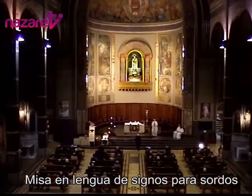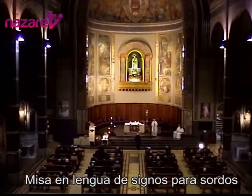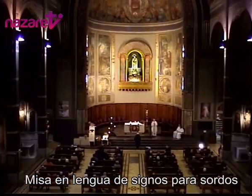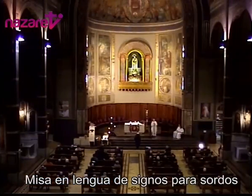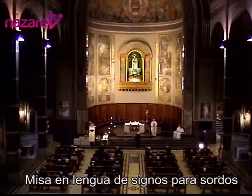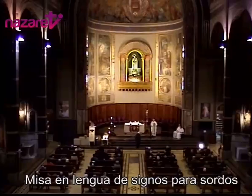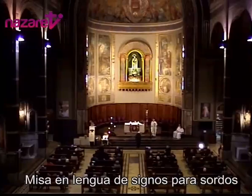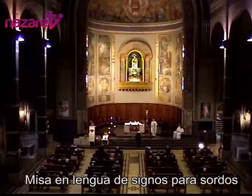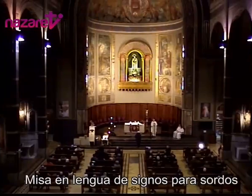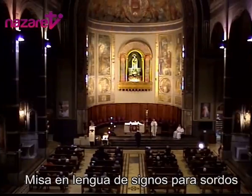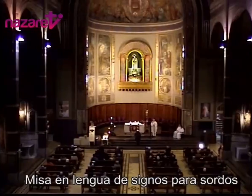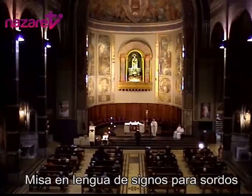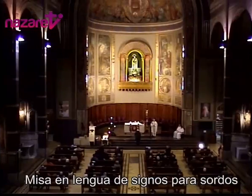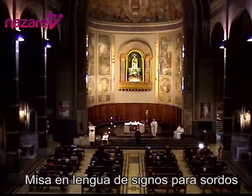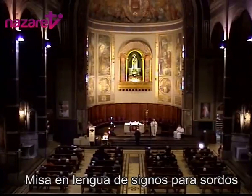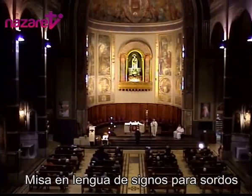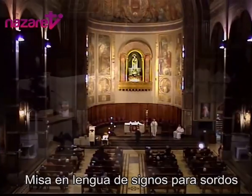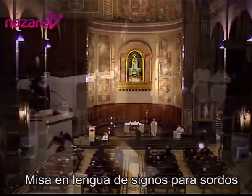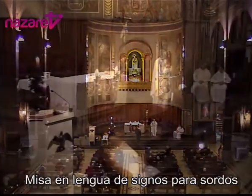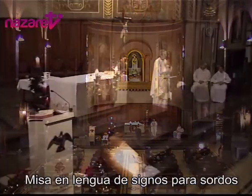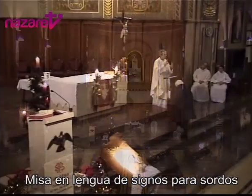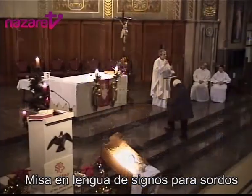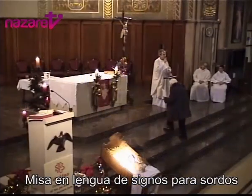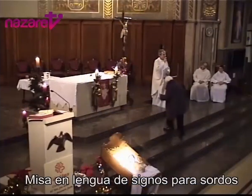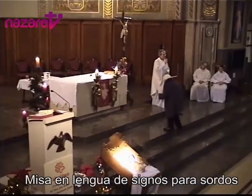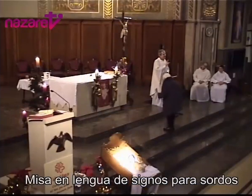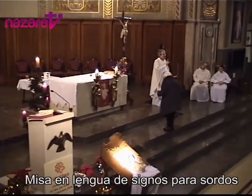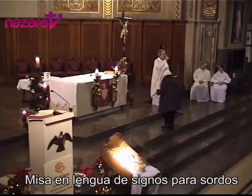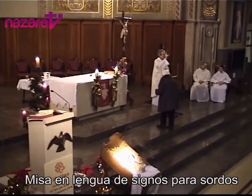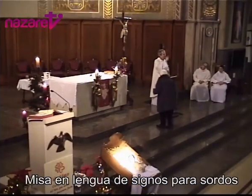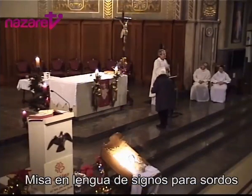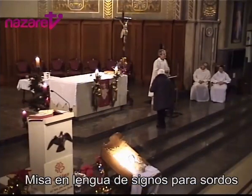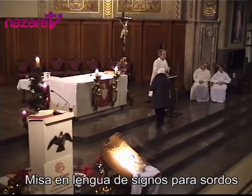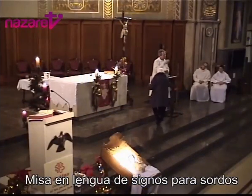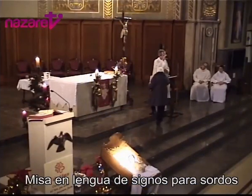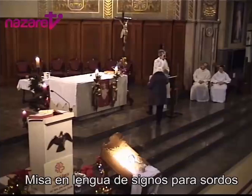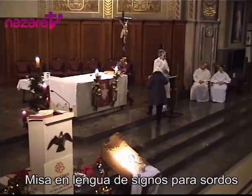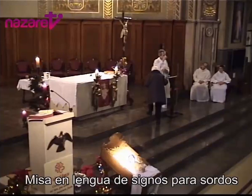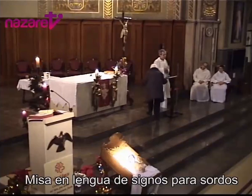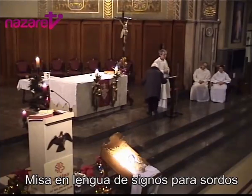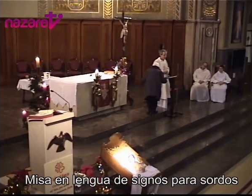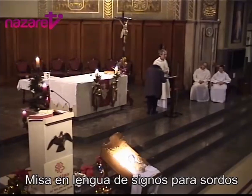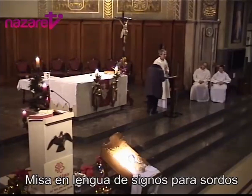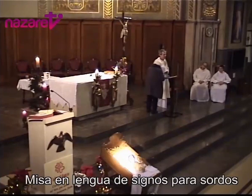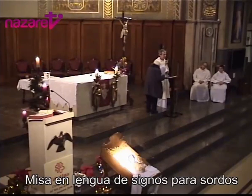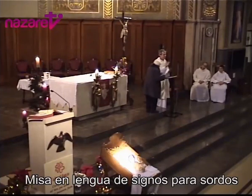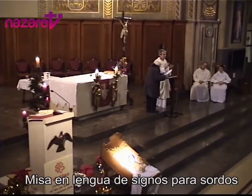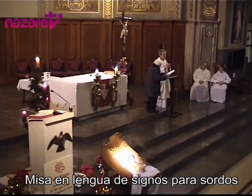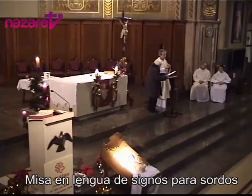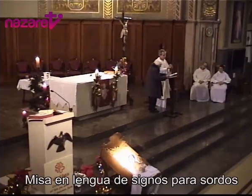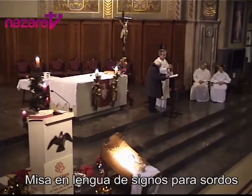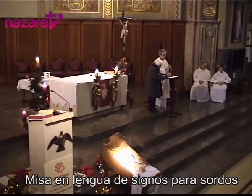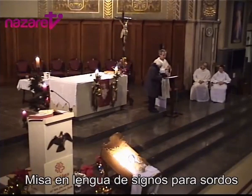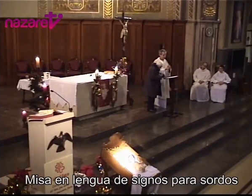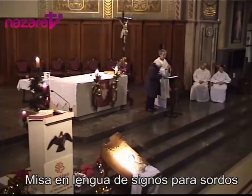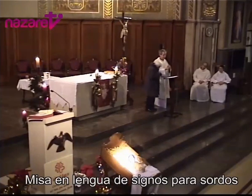Podemos rezar juntos en el Salmo como respuesta a la palabra de Dios que acabamos de escuchar. Diremos